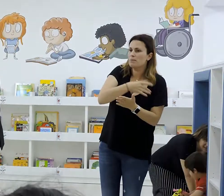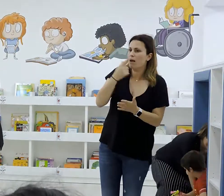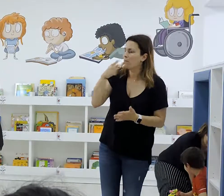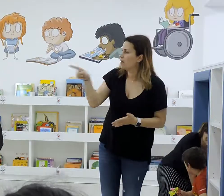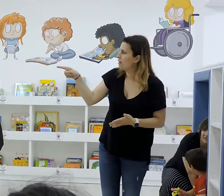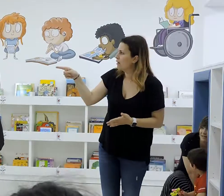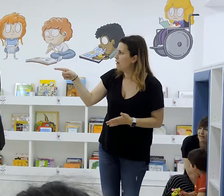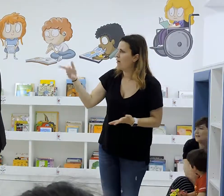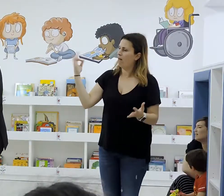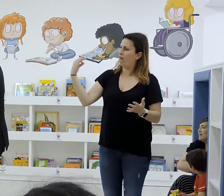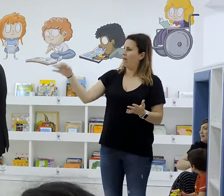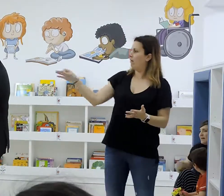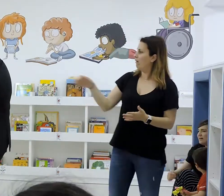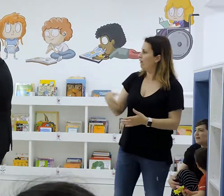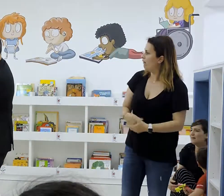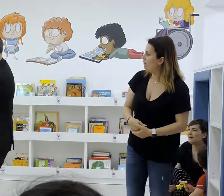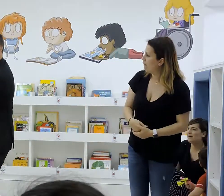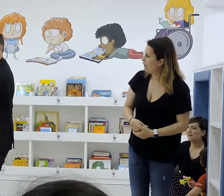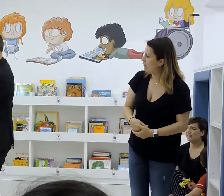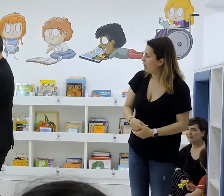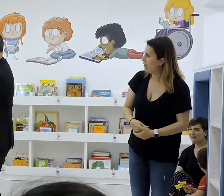mira!